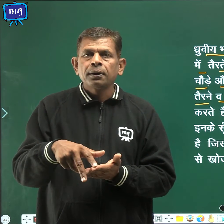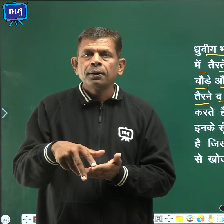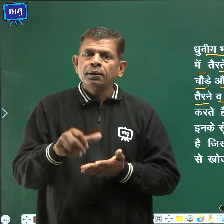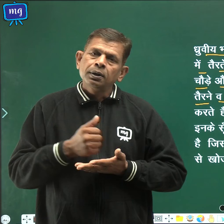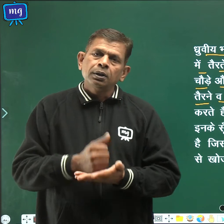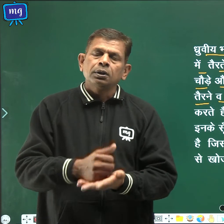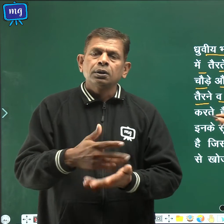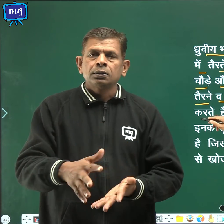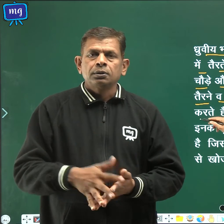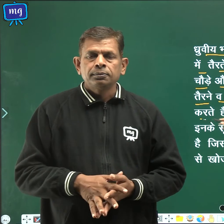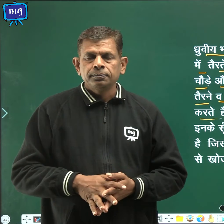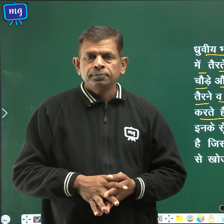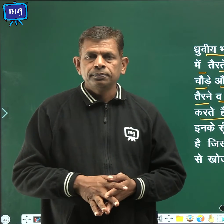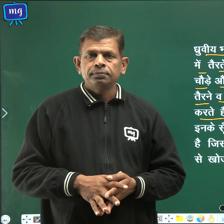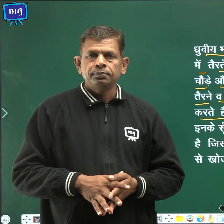सहायता करते हैं।